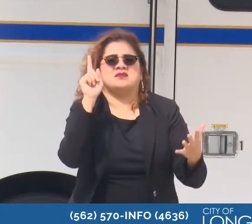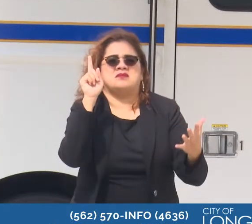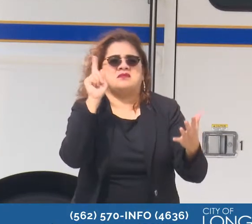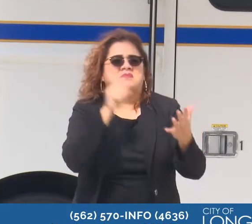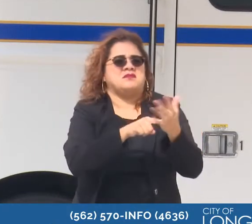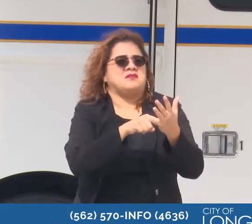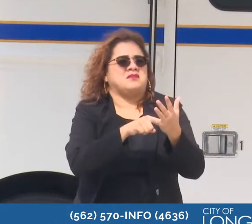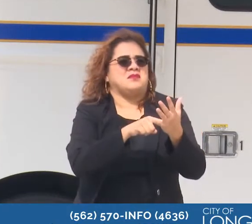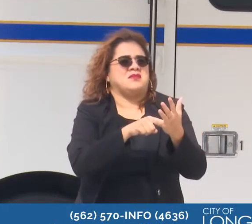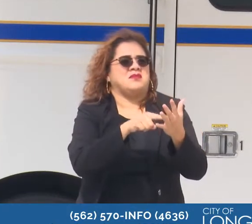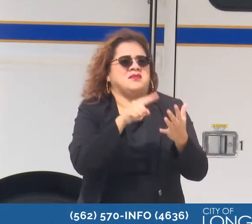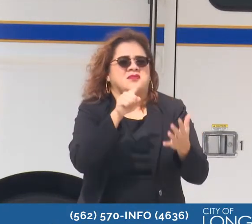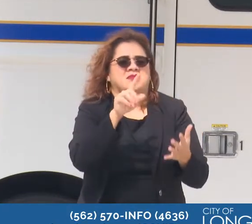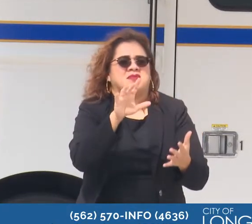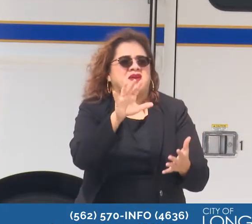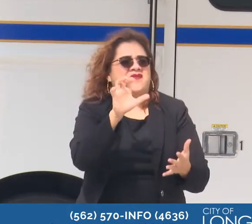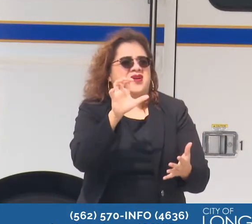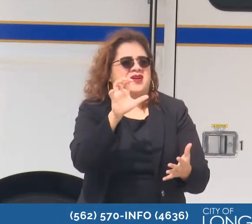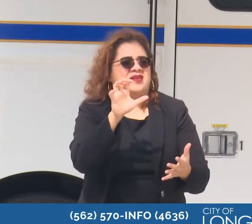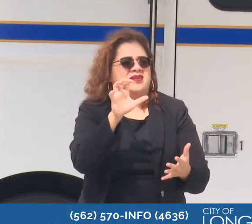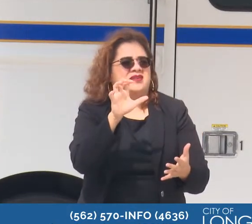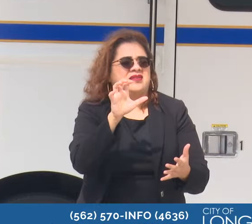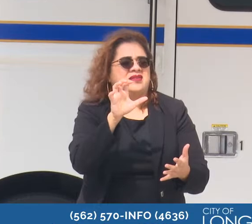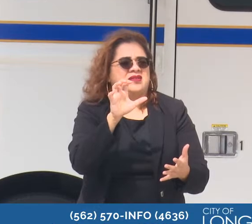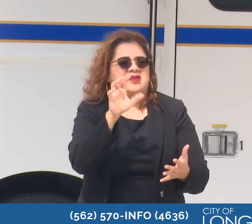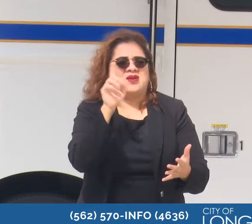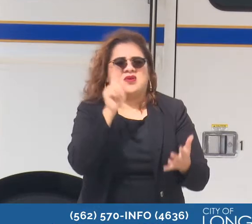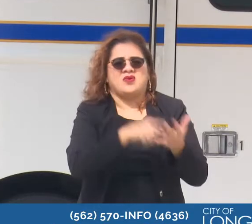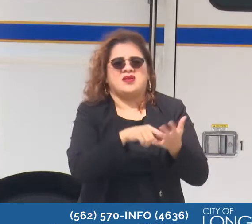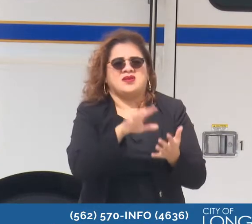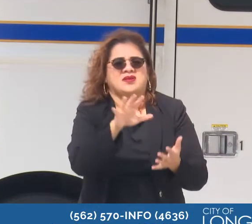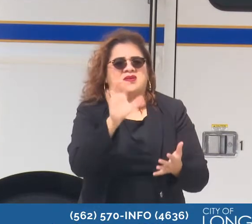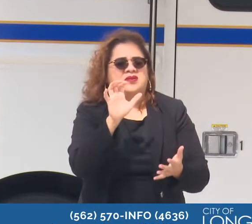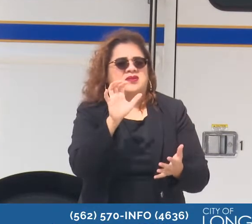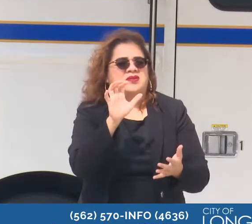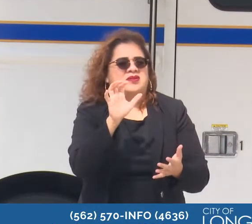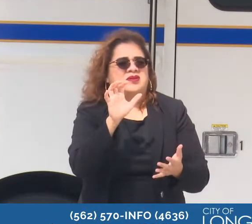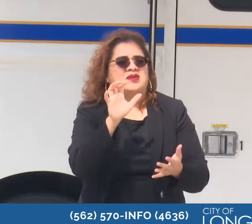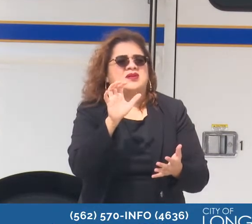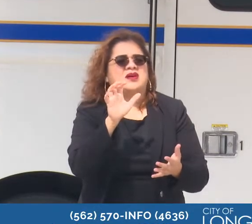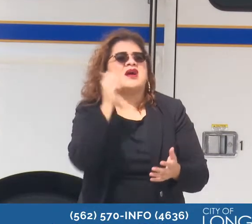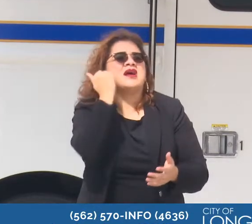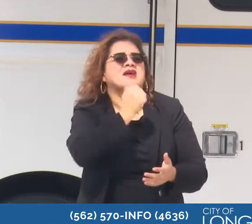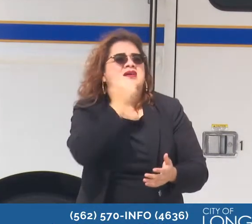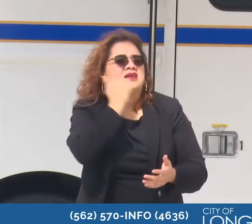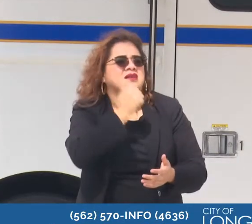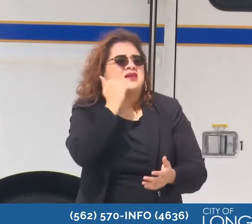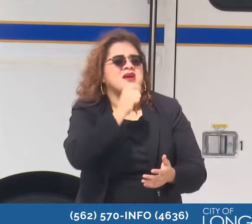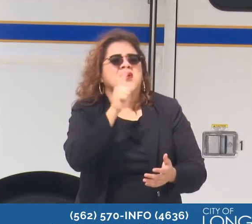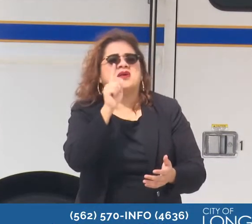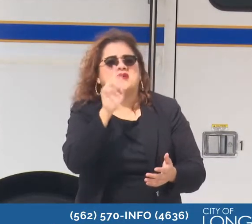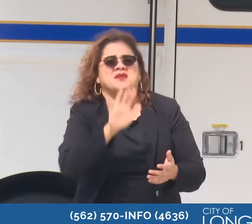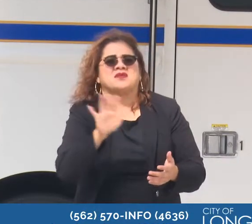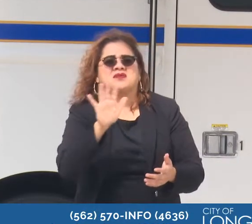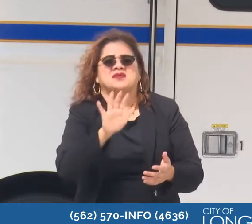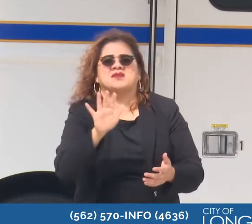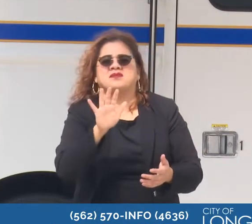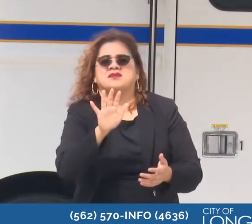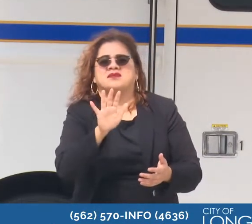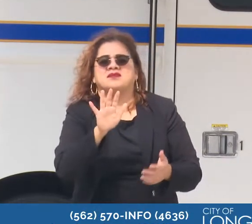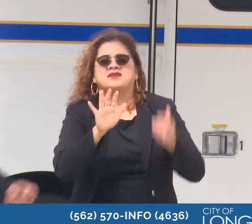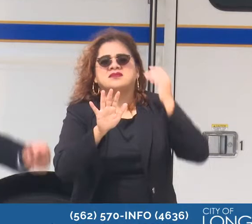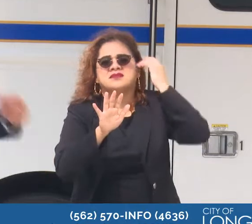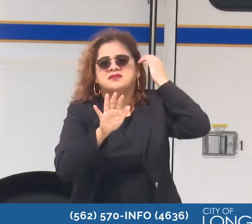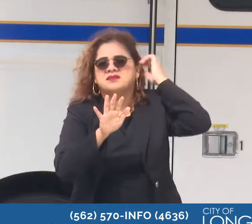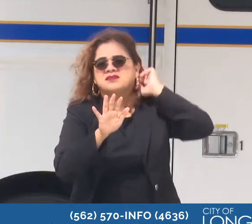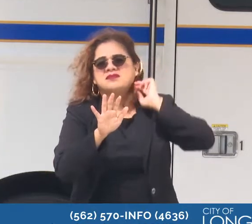1,500, 15,000. We have capacity to do about 1,500, 1,600 tests a day right now. The capacity. En estas clínicas